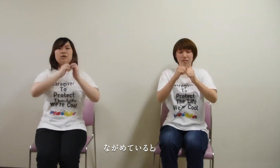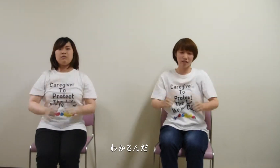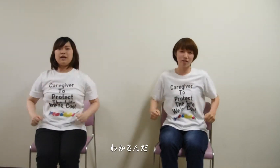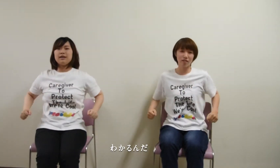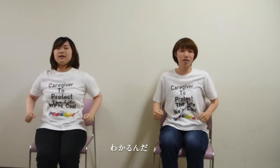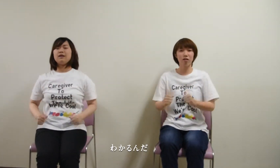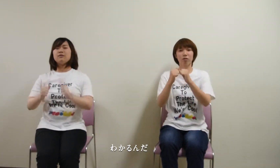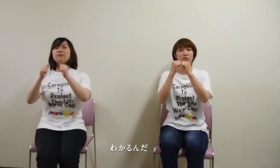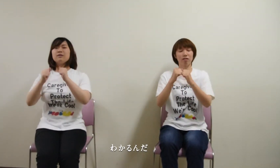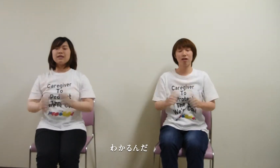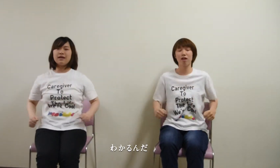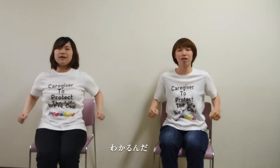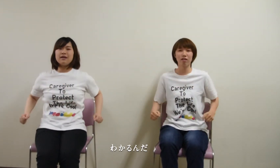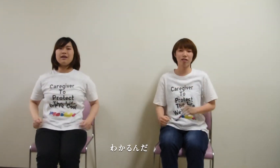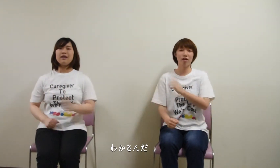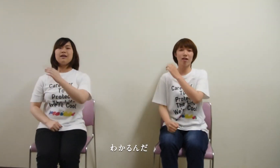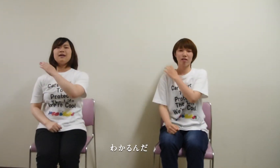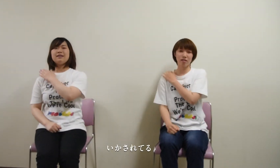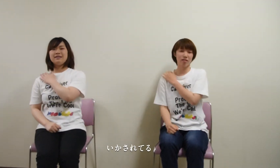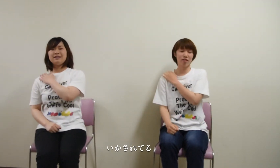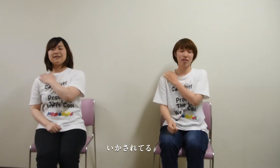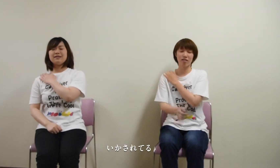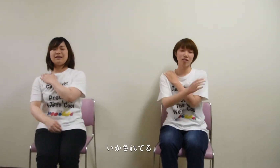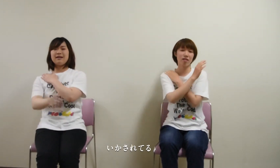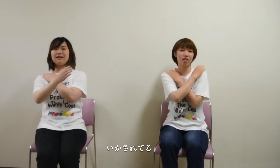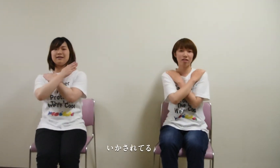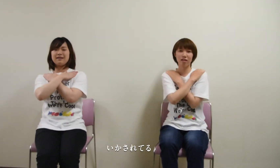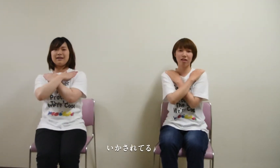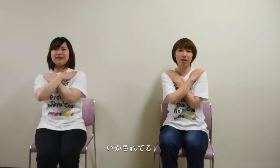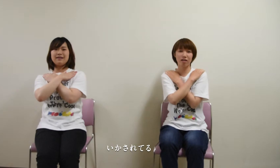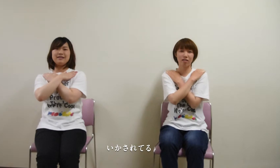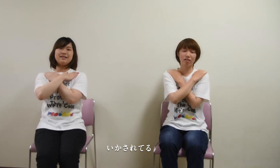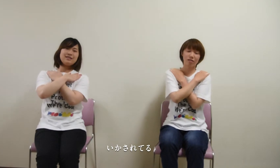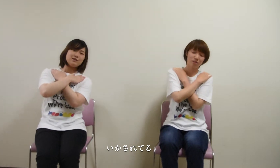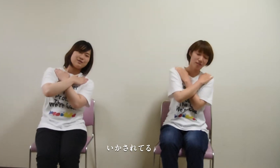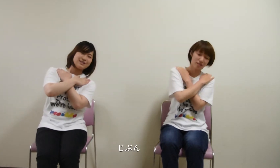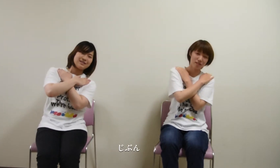わかるんだ、生かされて